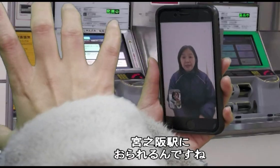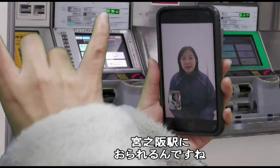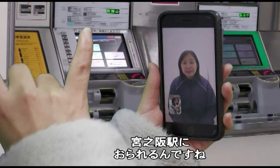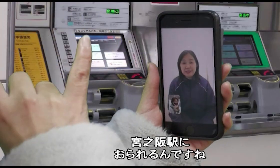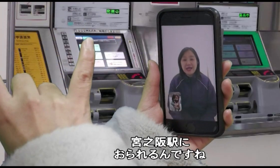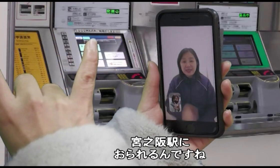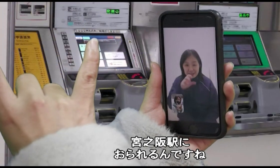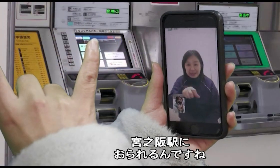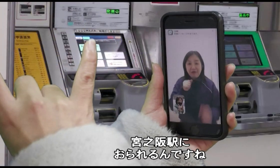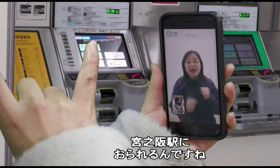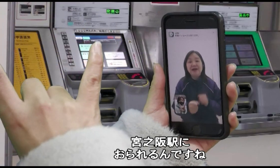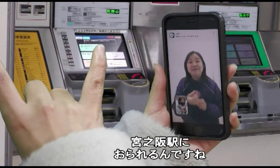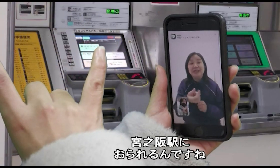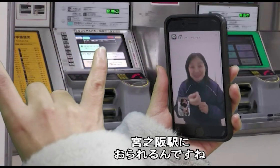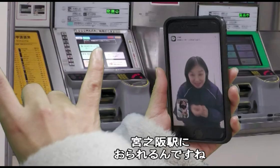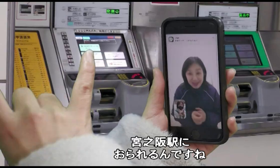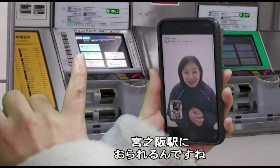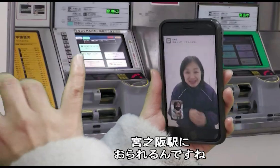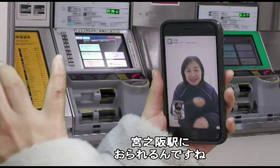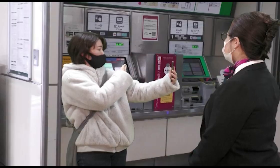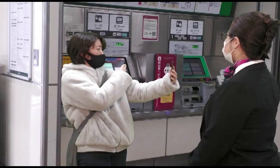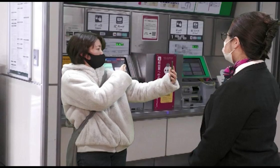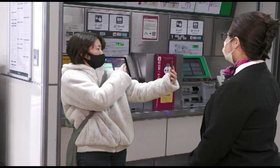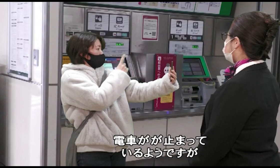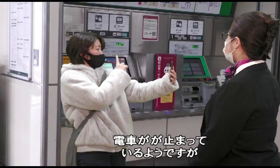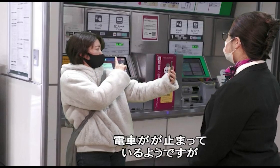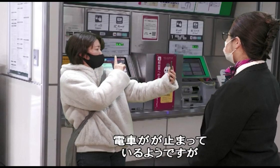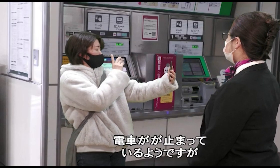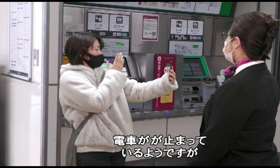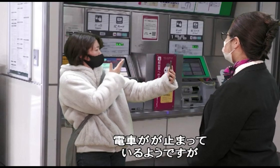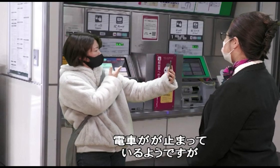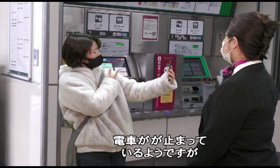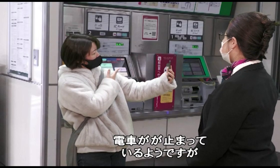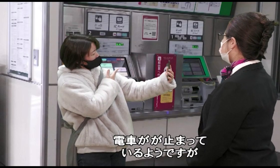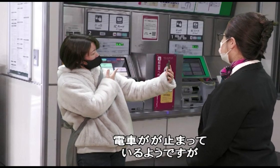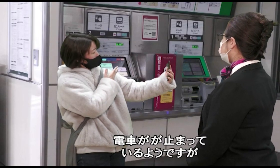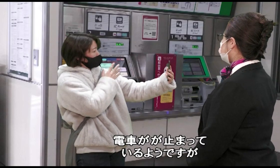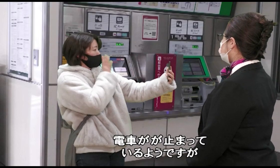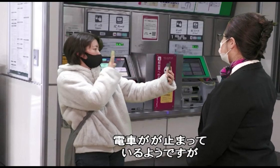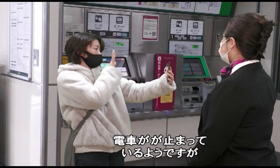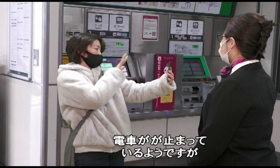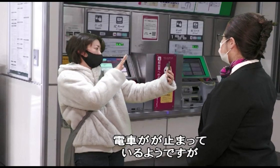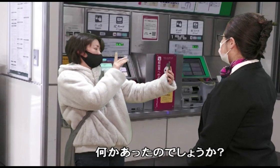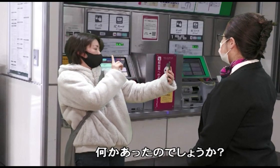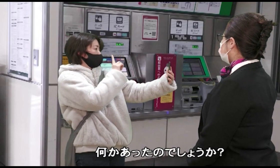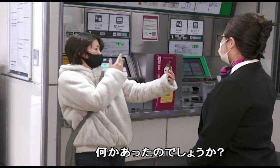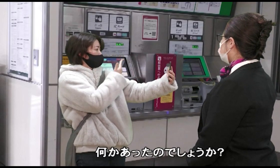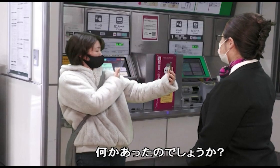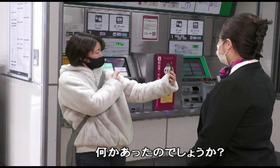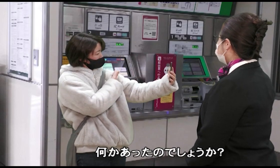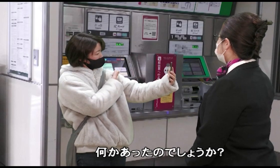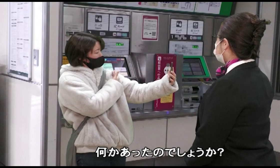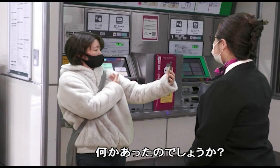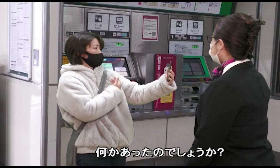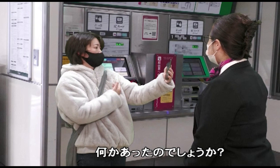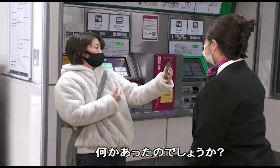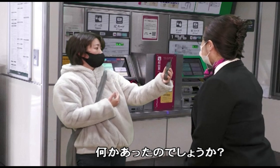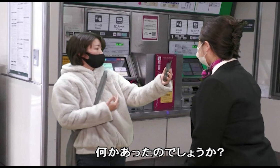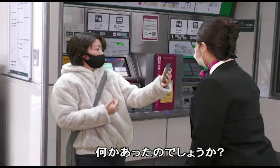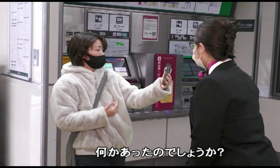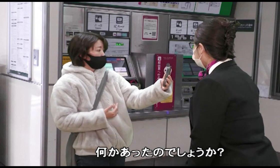機関での事故発生。 はい、 宮の坂駅におられるんですね。電車が止まっているようですが、何かあったんでしょう